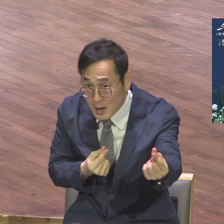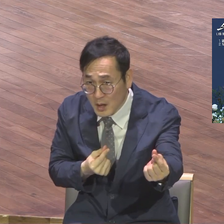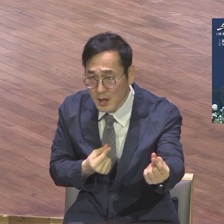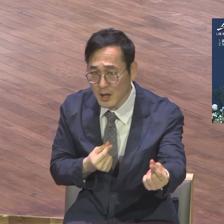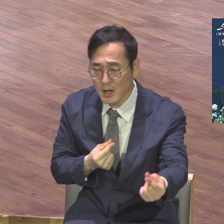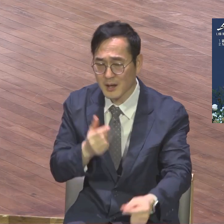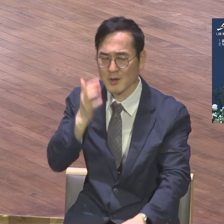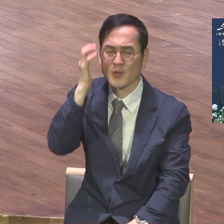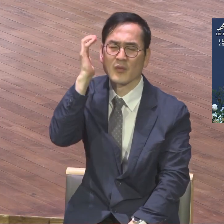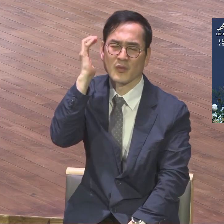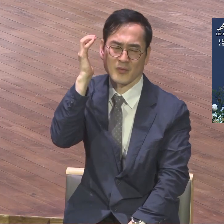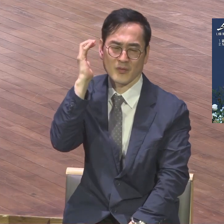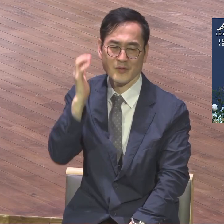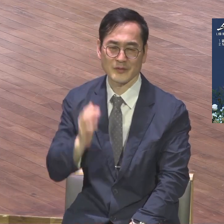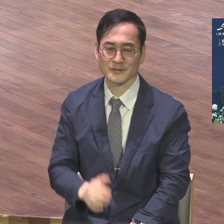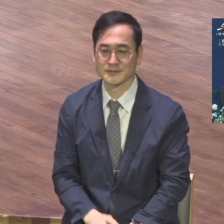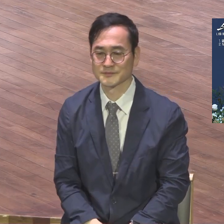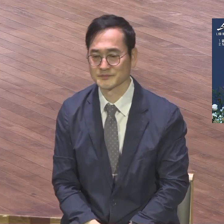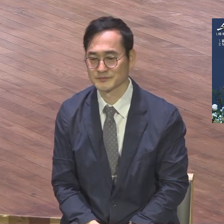기도를 안 해요.